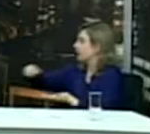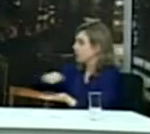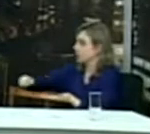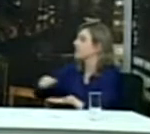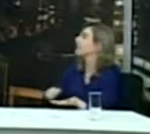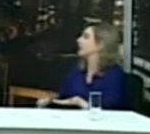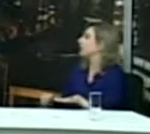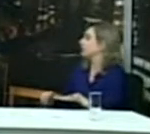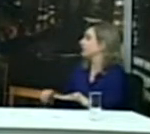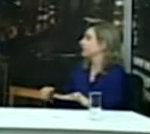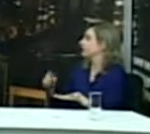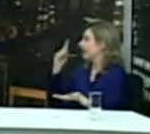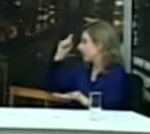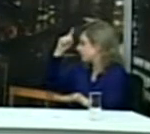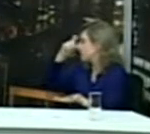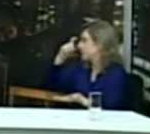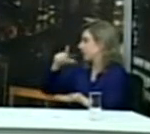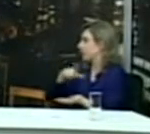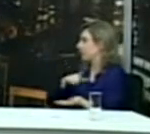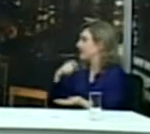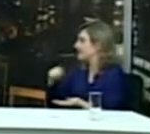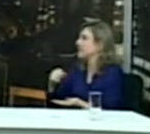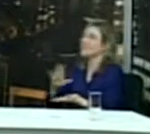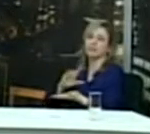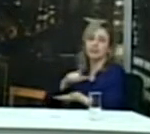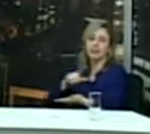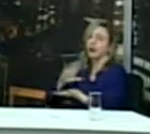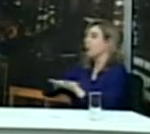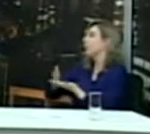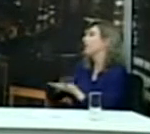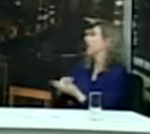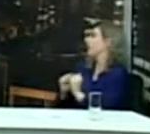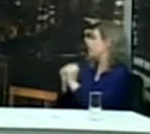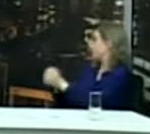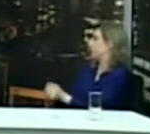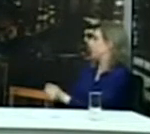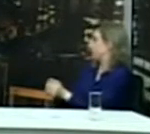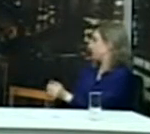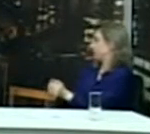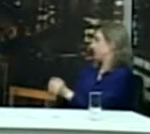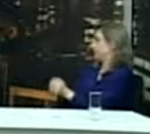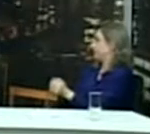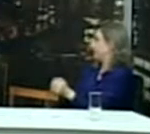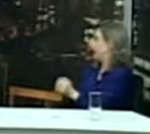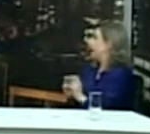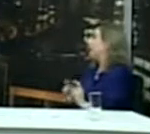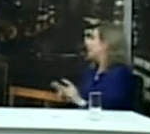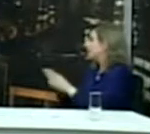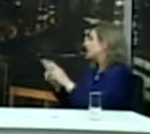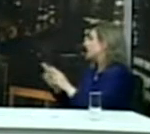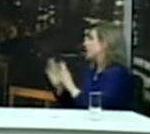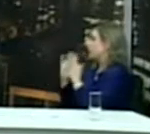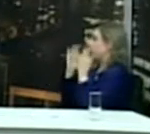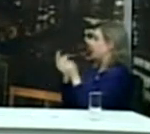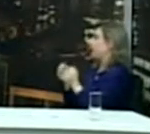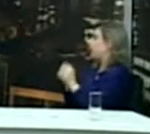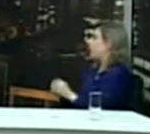por escrito, é difícil. Precisa ter o intérprete junto, né? E nem sempre a família